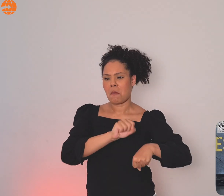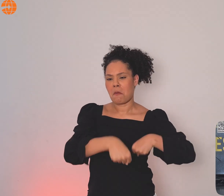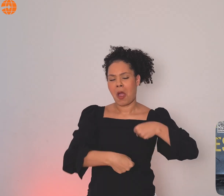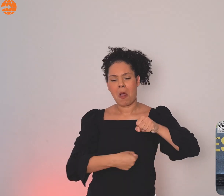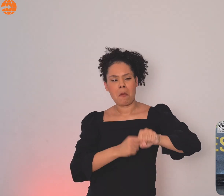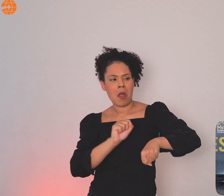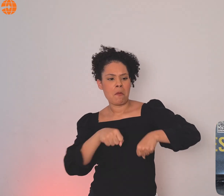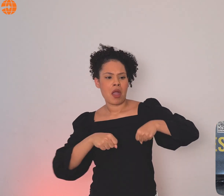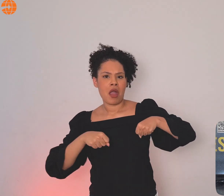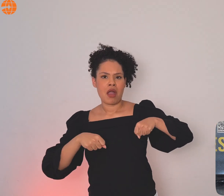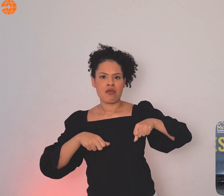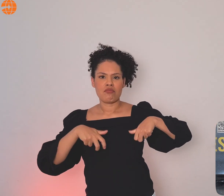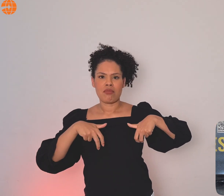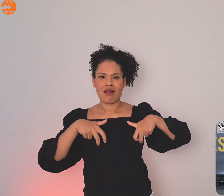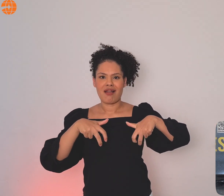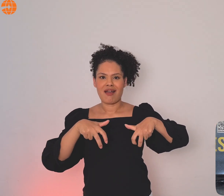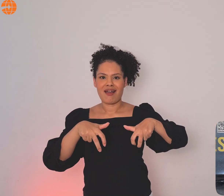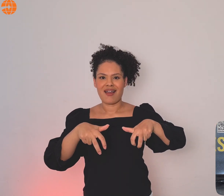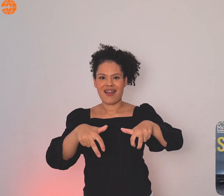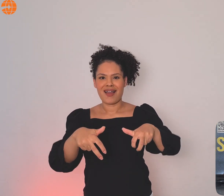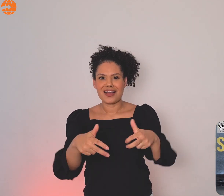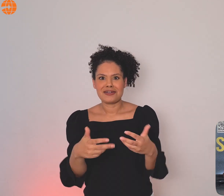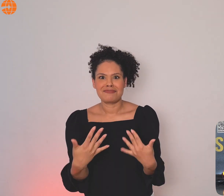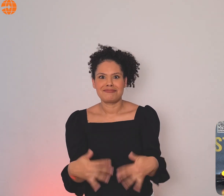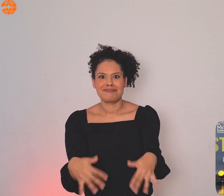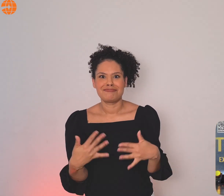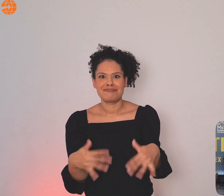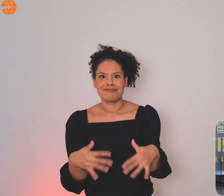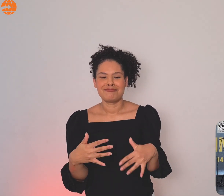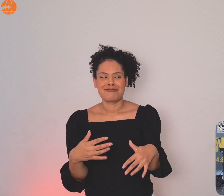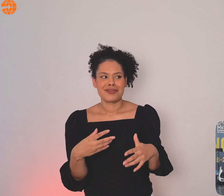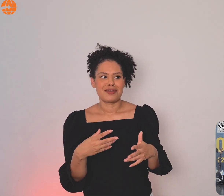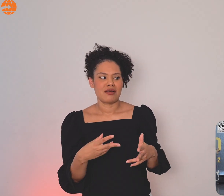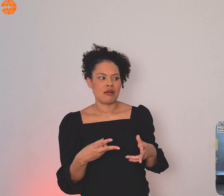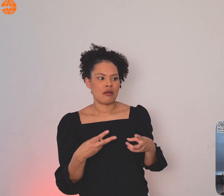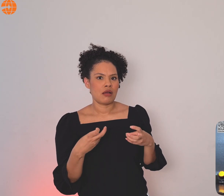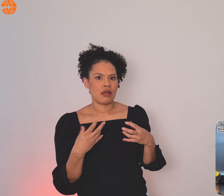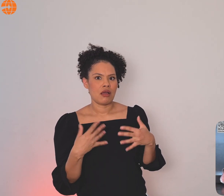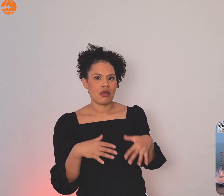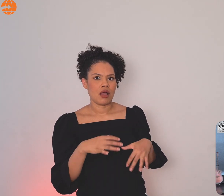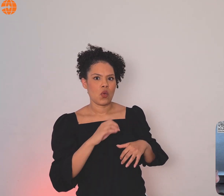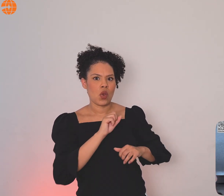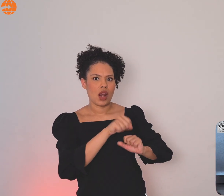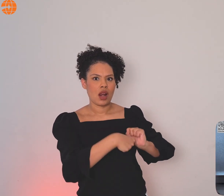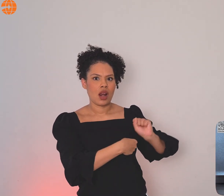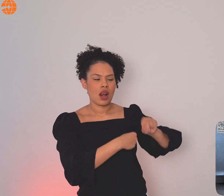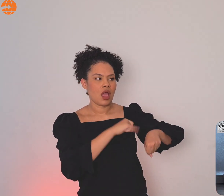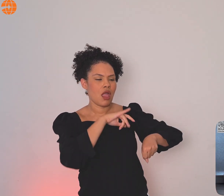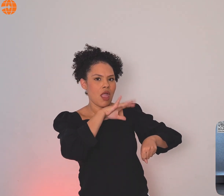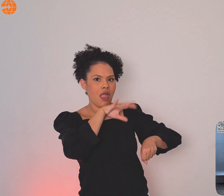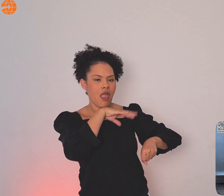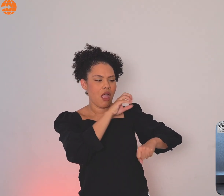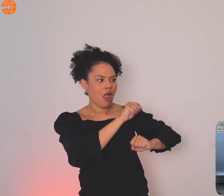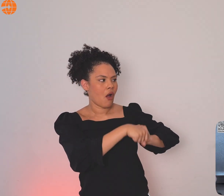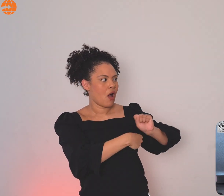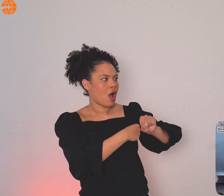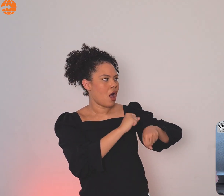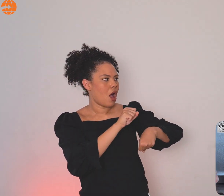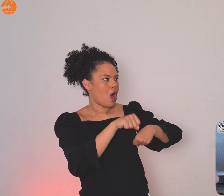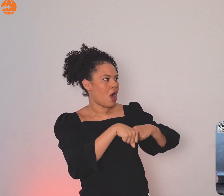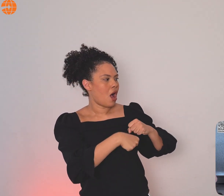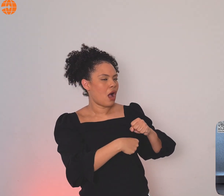E de repente começa a ver aqueles leões assim, andando, assim, vindo na direção da gente. E eu tive que ouvir as